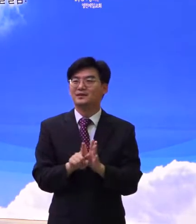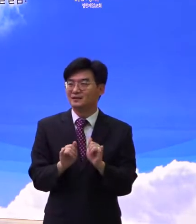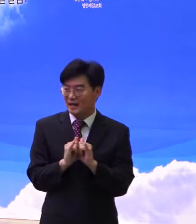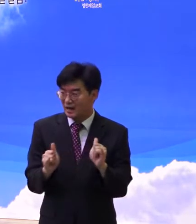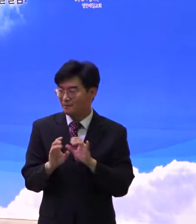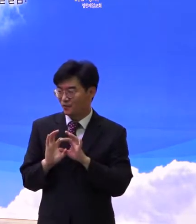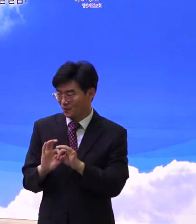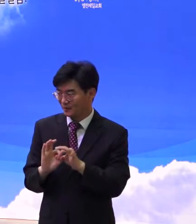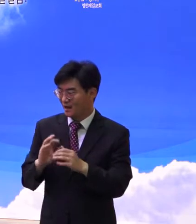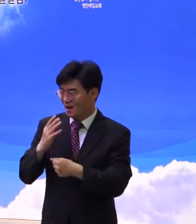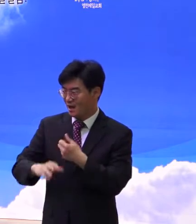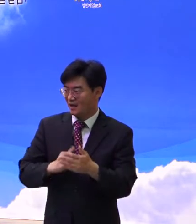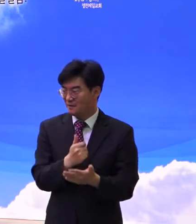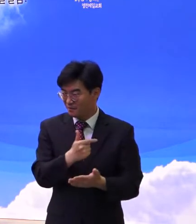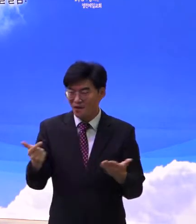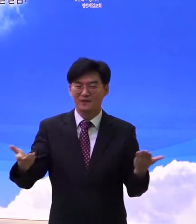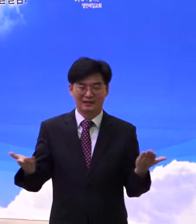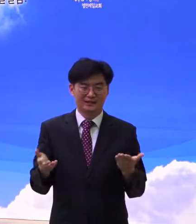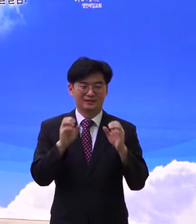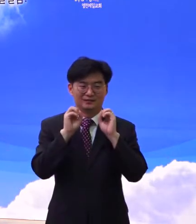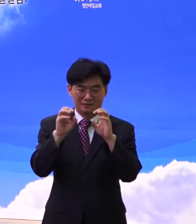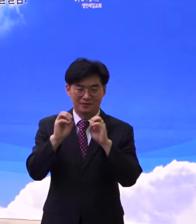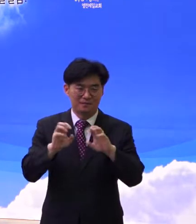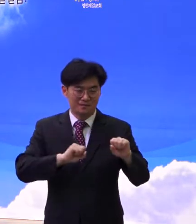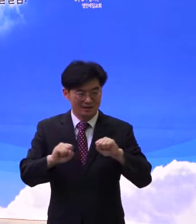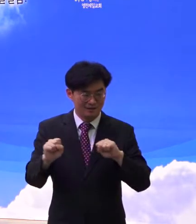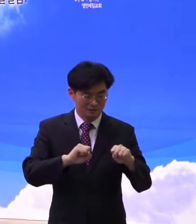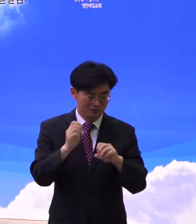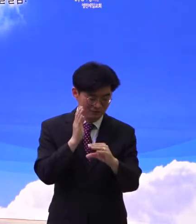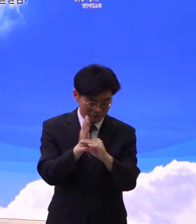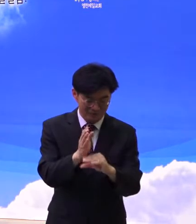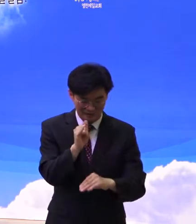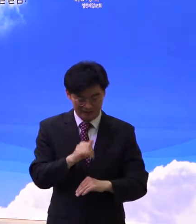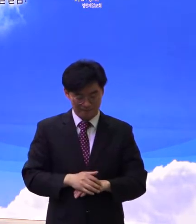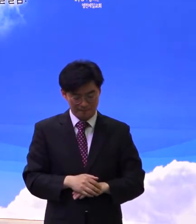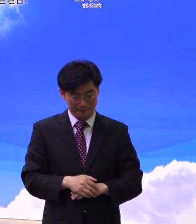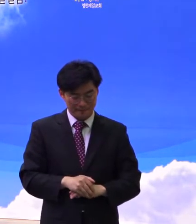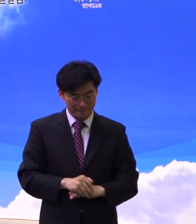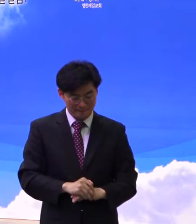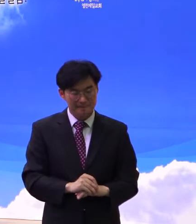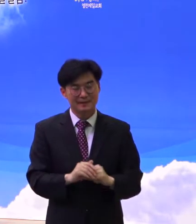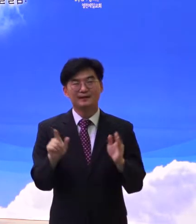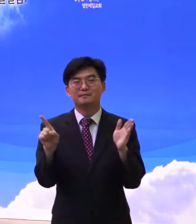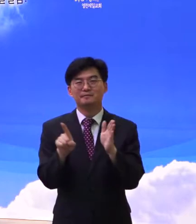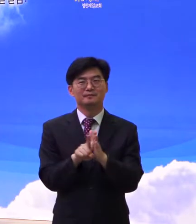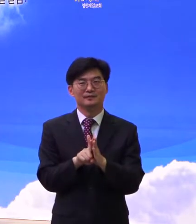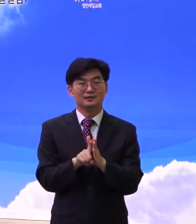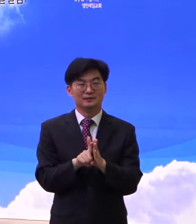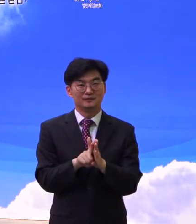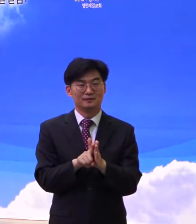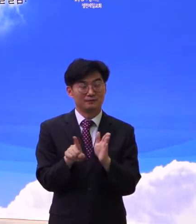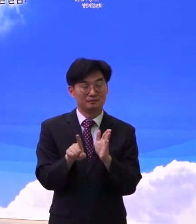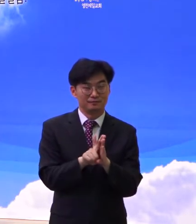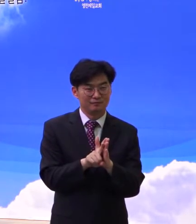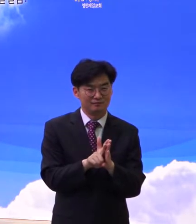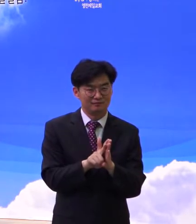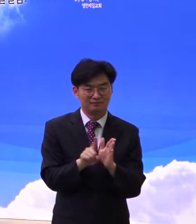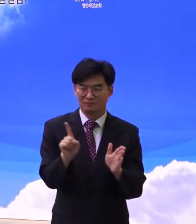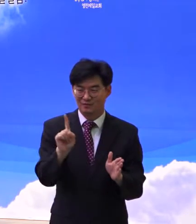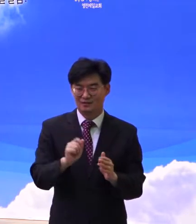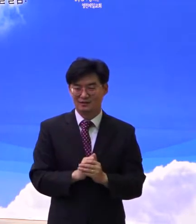하나님의 큰 일을 하고 계십니다. 그래서 신앙이라는 것은 우리가 쉽게 이야기는 하지만, 그러나 신앙이라는